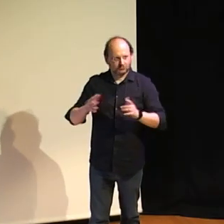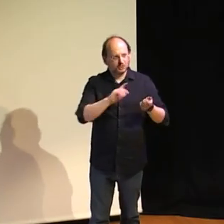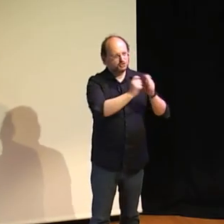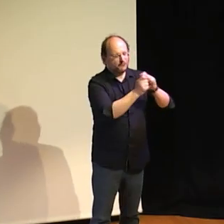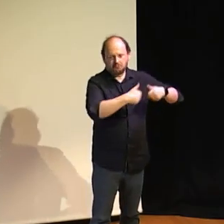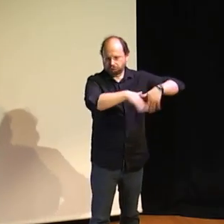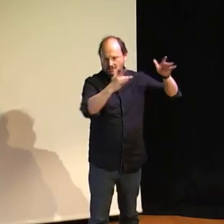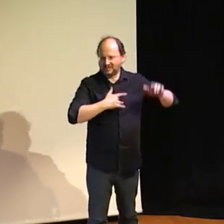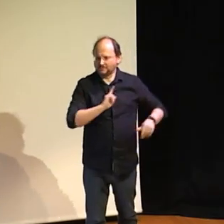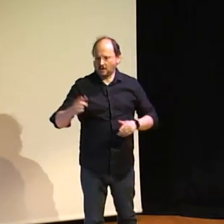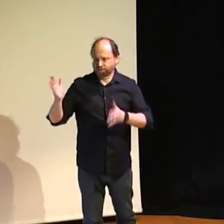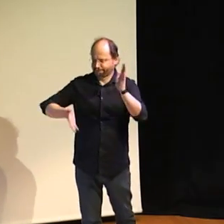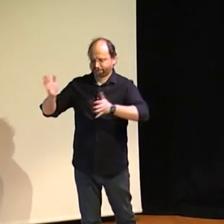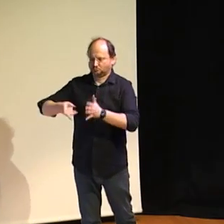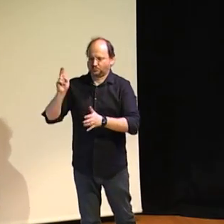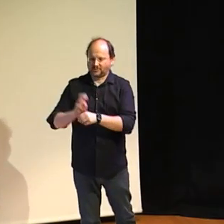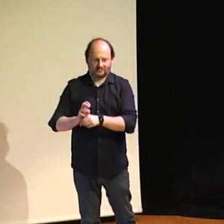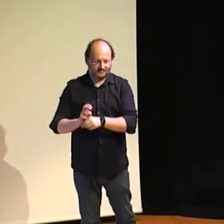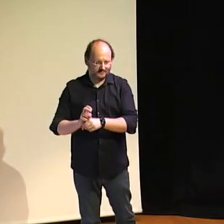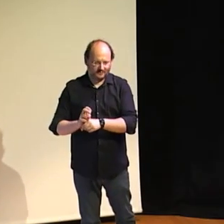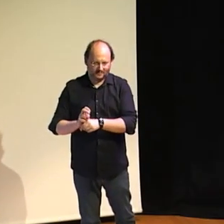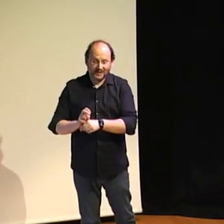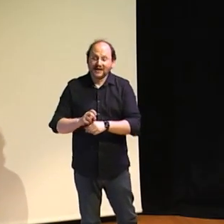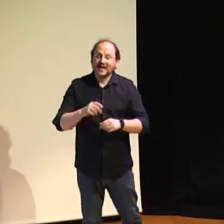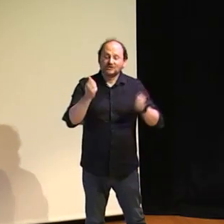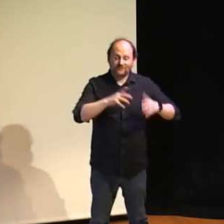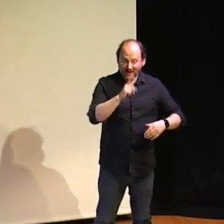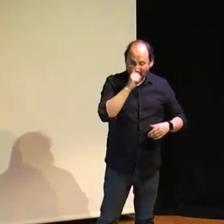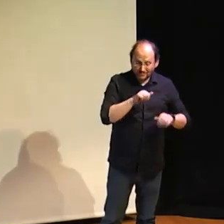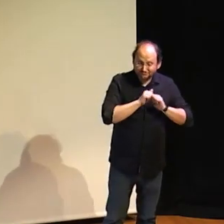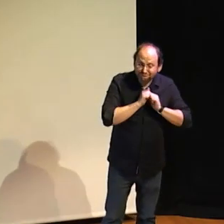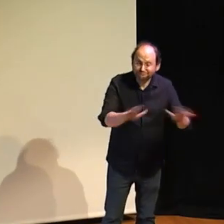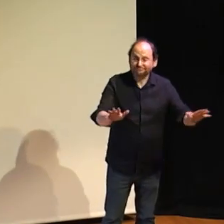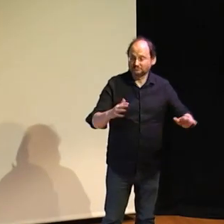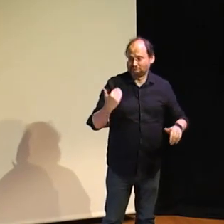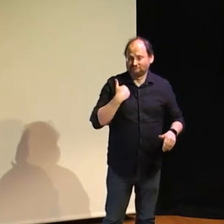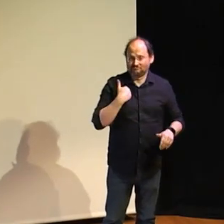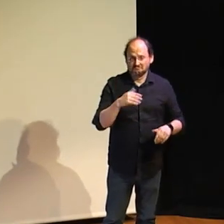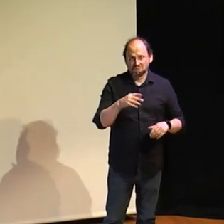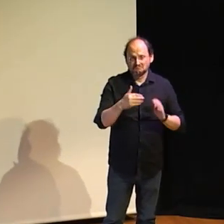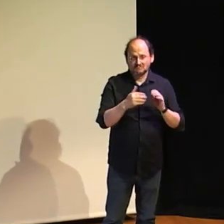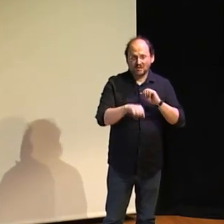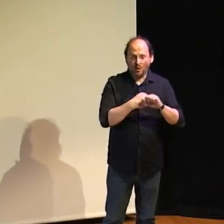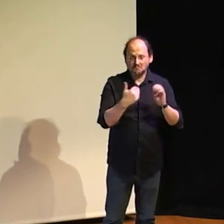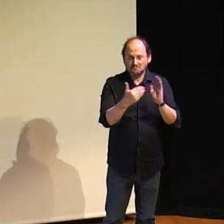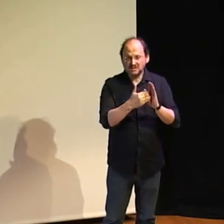chiffres, mais la langue des signes n'a pas eu d'influence, enfin n'a pas été influencée par l'arabe pour la question